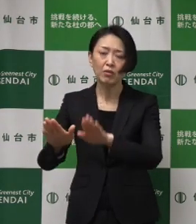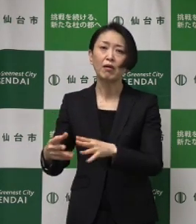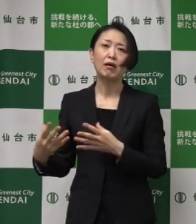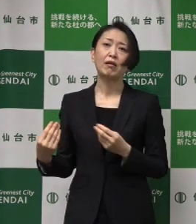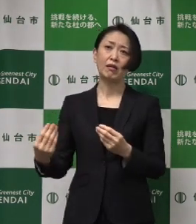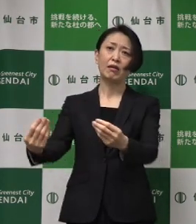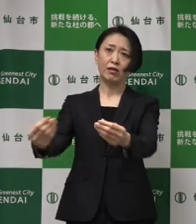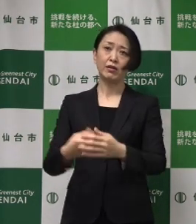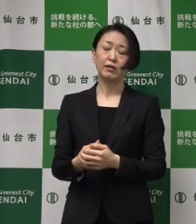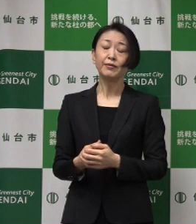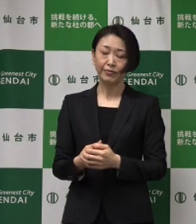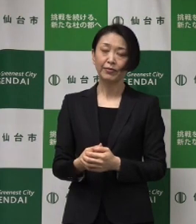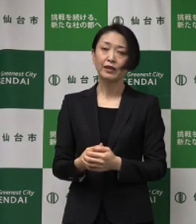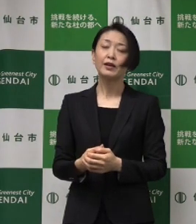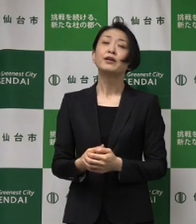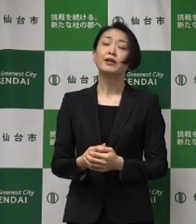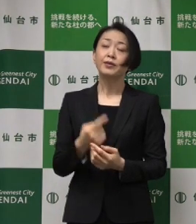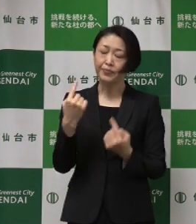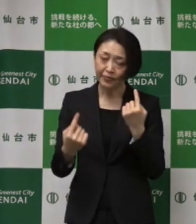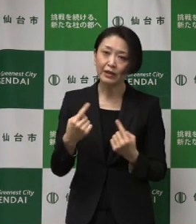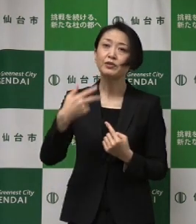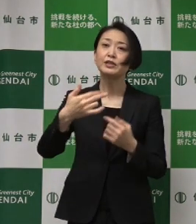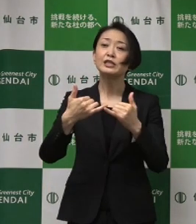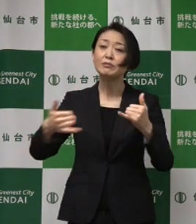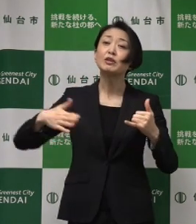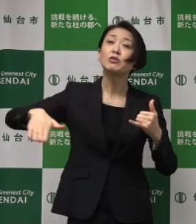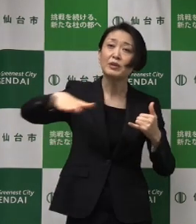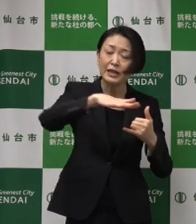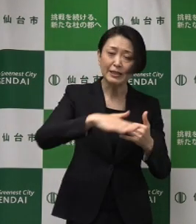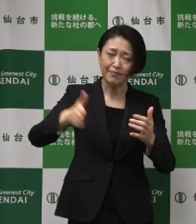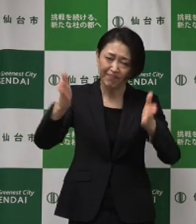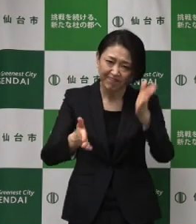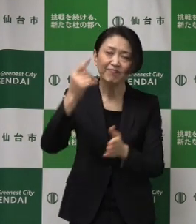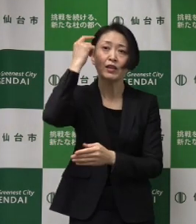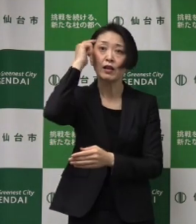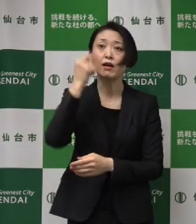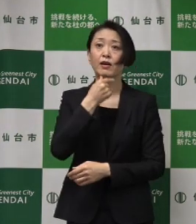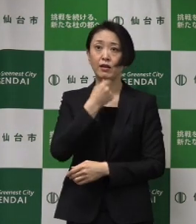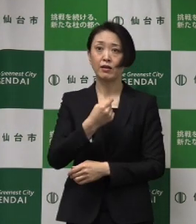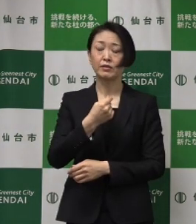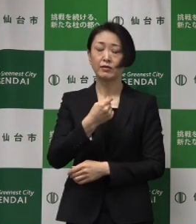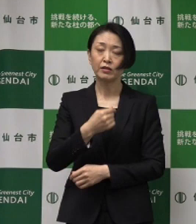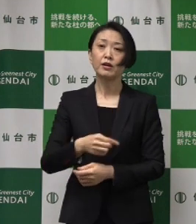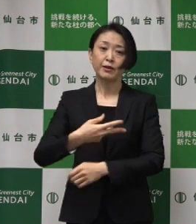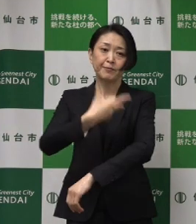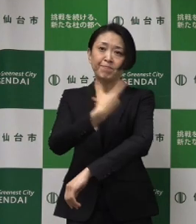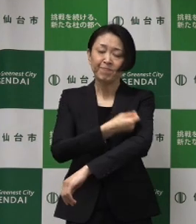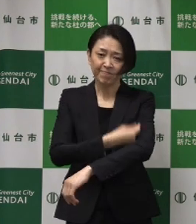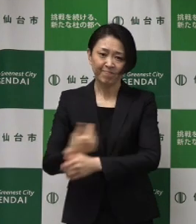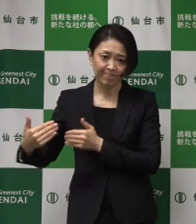ずは市民の皆様方をいかに守れるのか、ワクチンの接種に向けて、いか